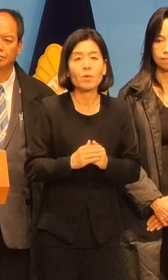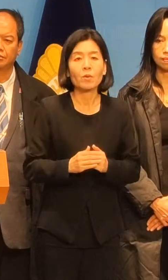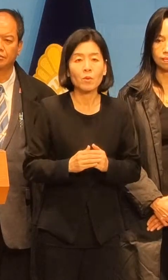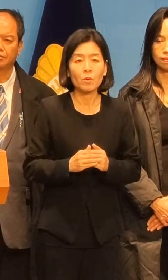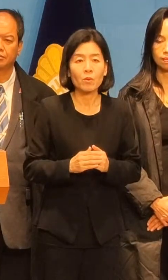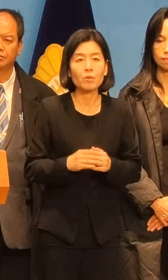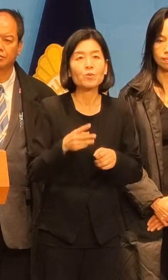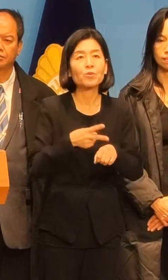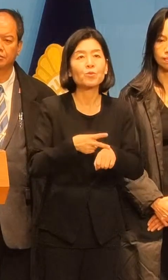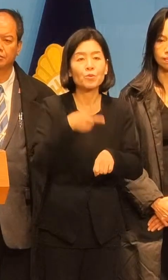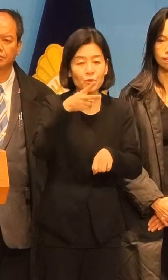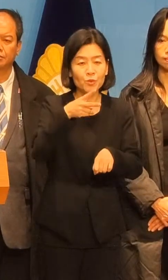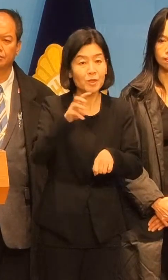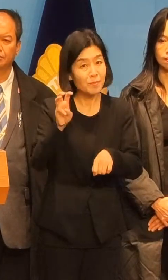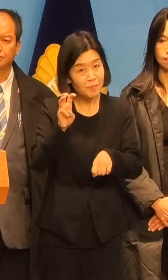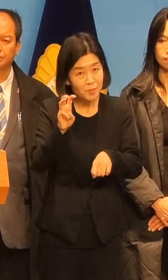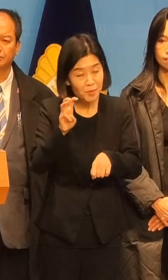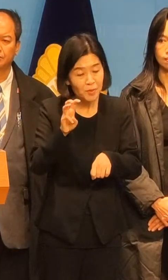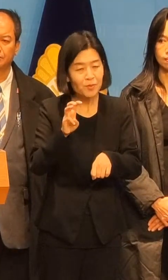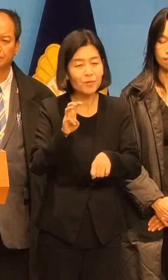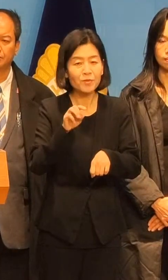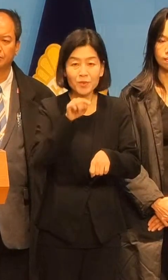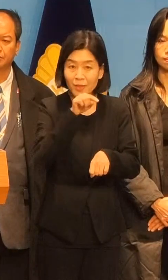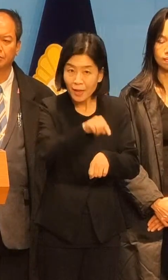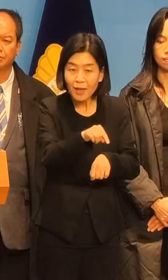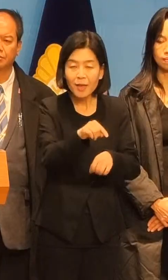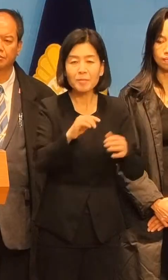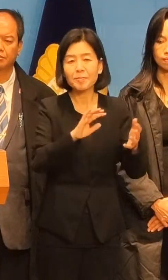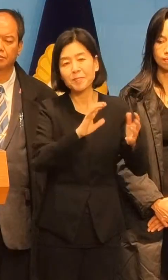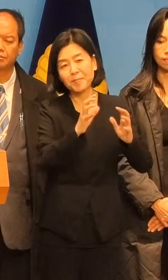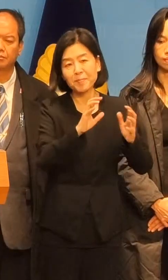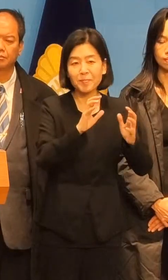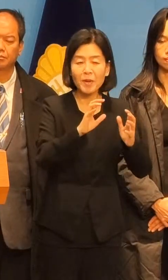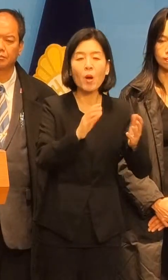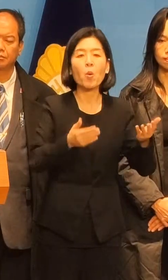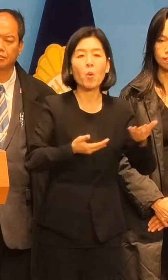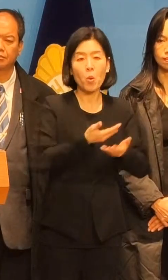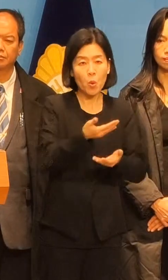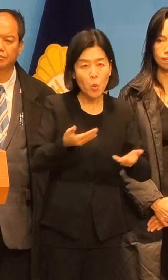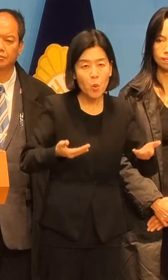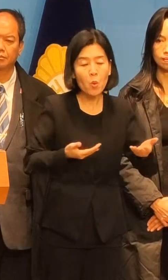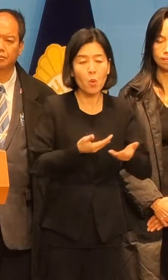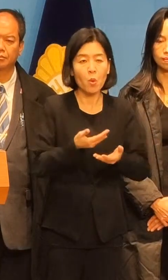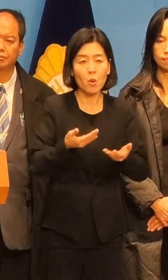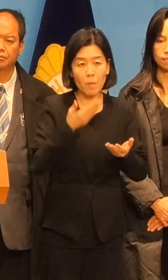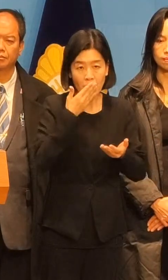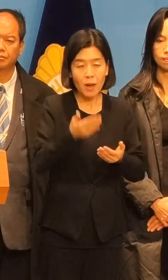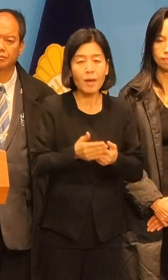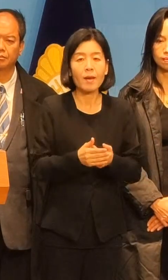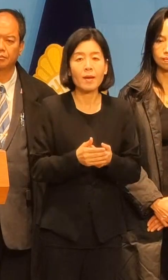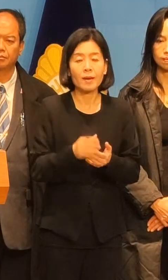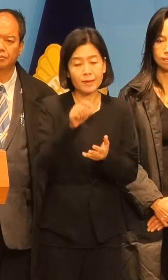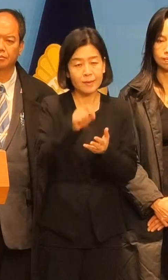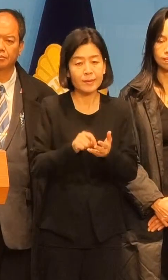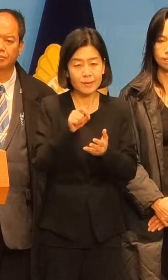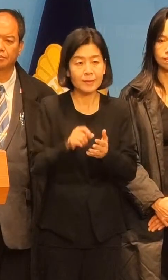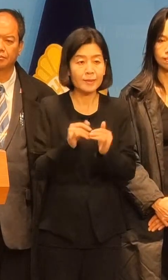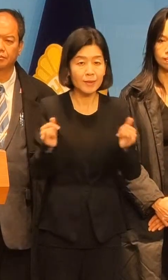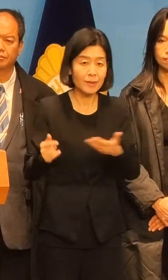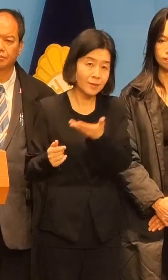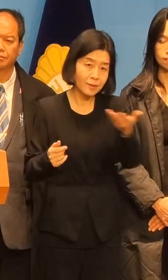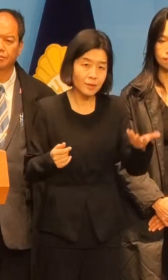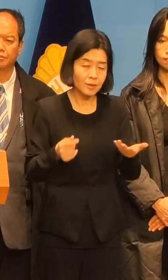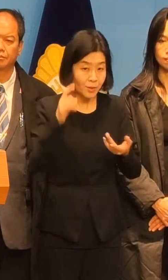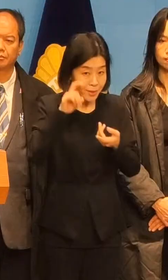이따 2시 반에 간담회를 통해서 충분히 공유할 수 있으리라고 봅니다. 기자 여러분들께서도 관심을